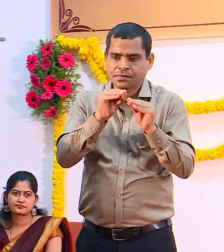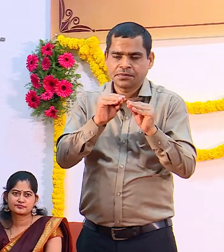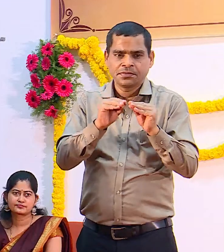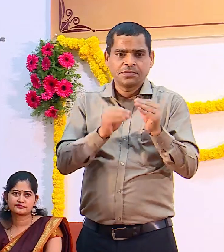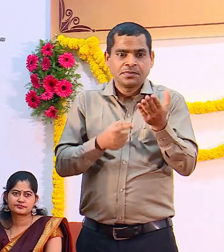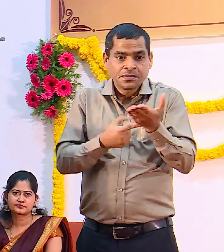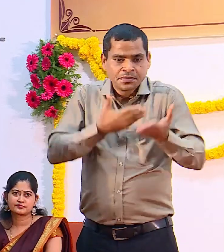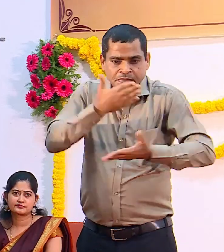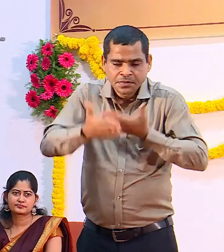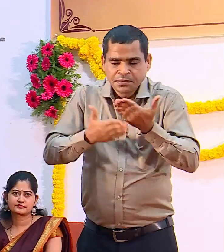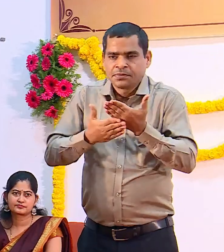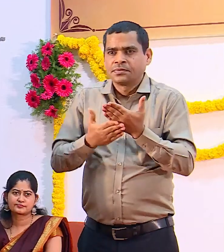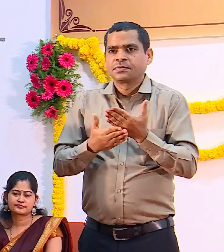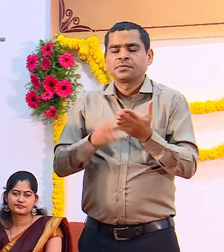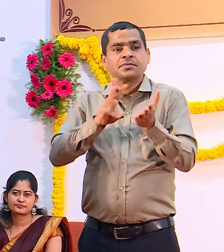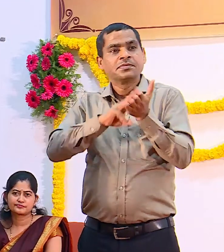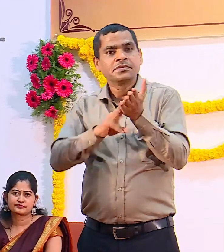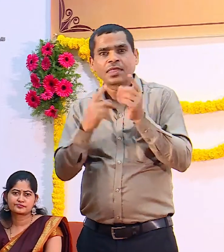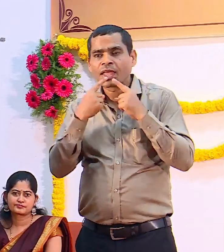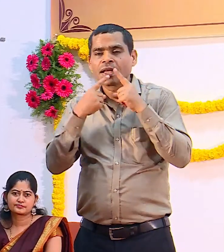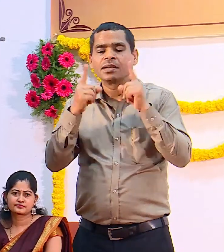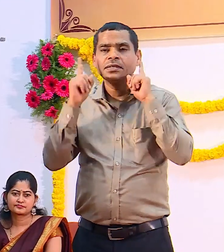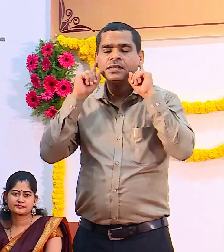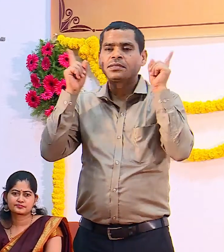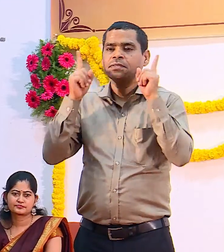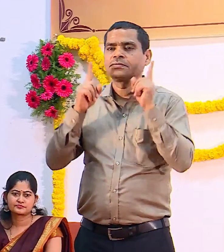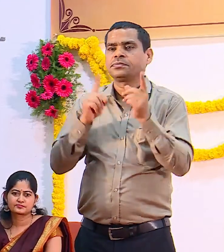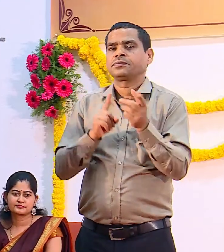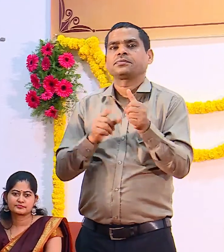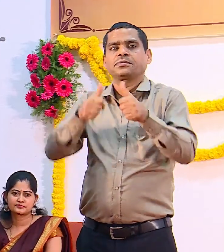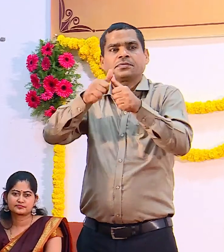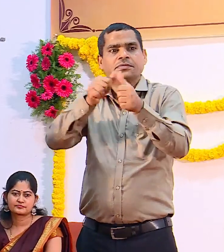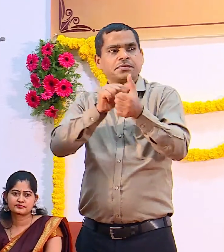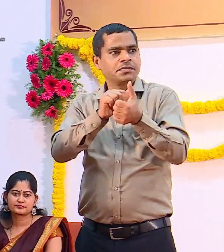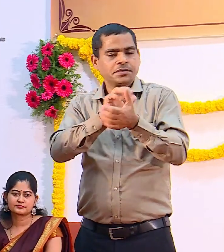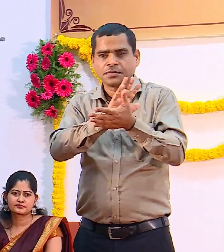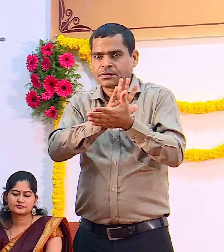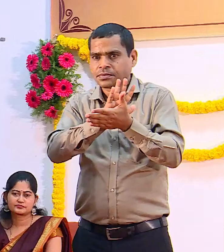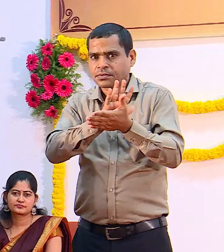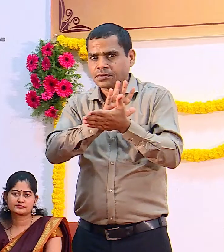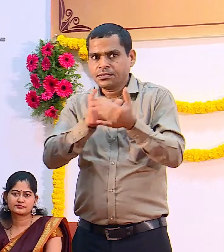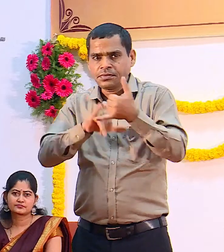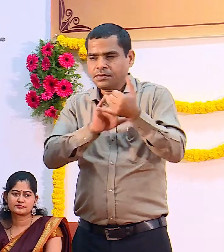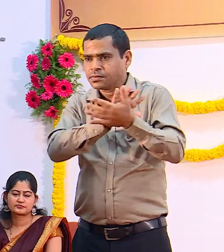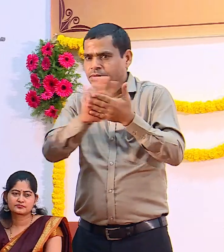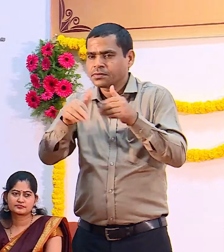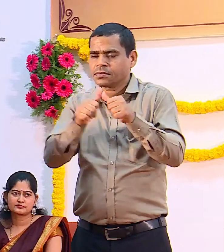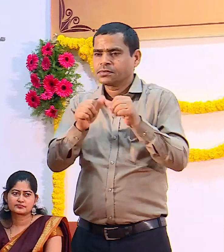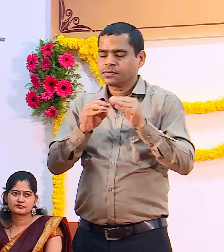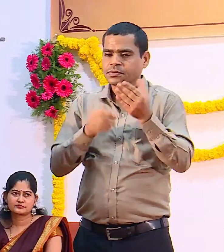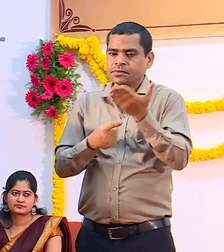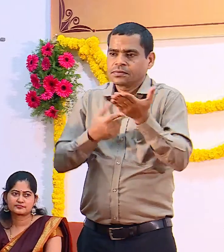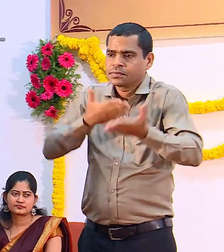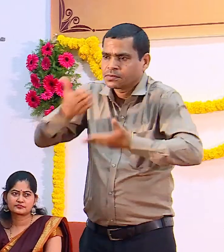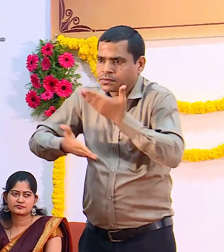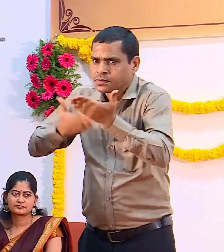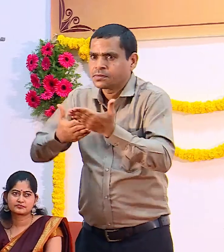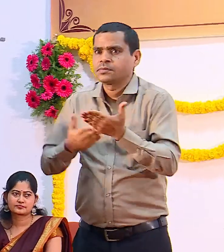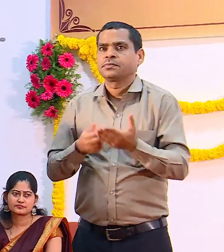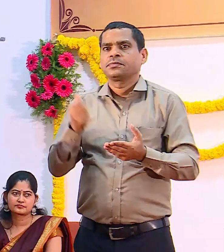करना चाहेंगे कि हम हर आशा वर्कर को इसकी ट्रेनिंग दे सकें, और 2-3 महीने में बच्चों